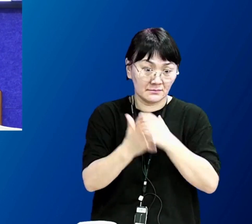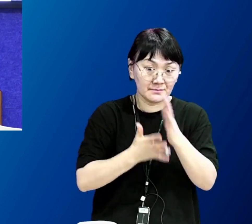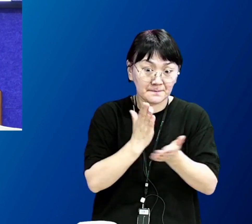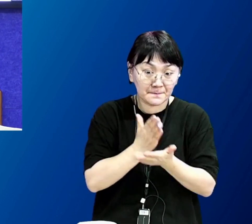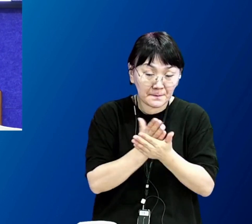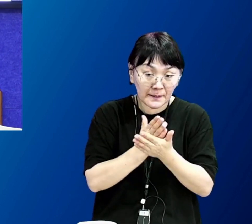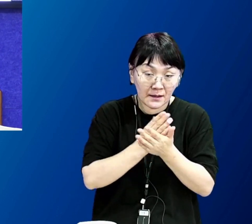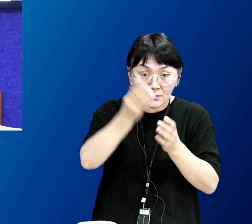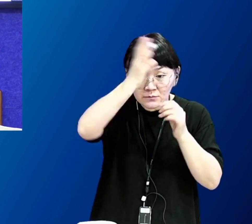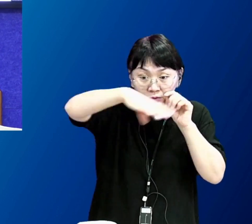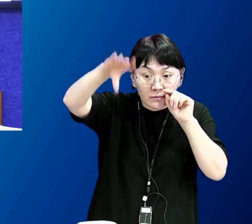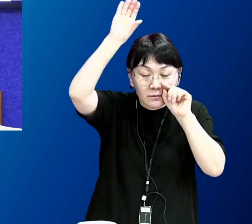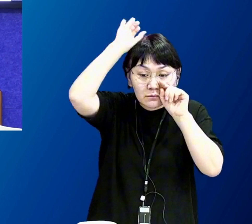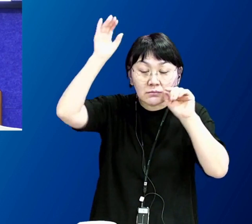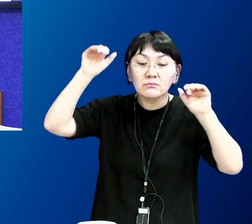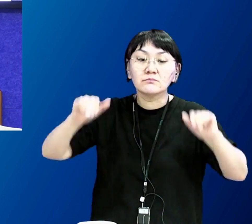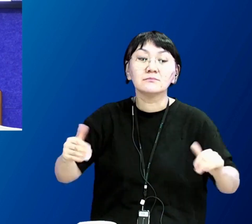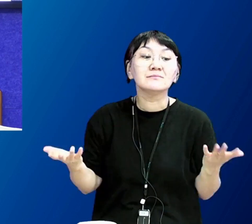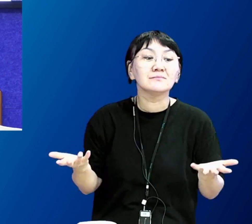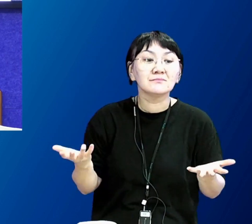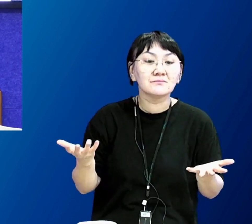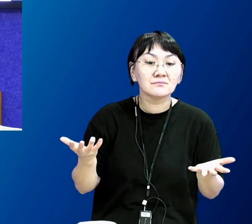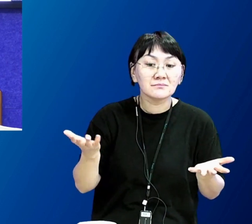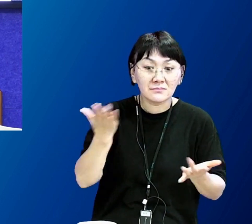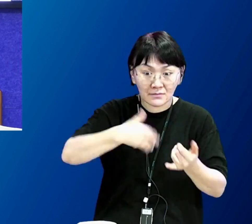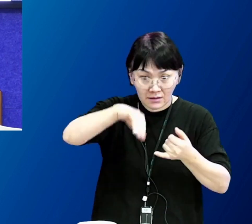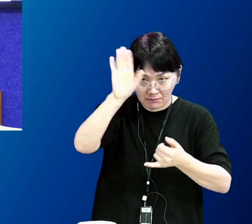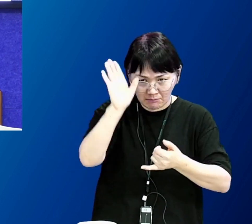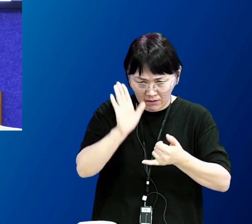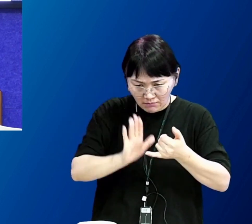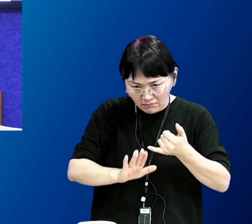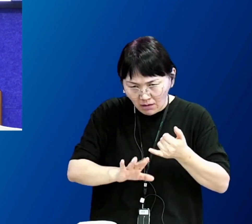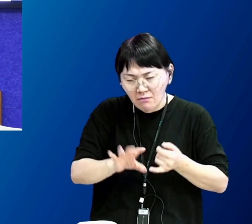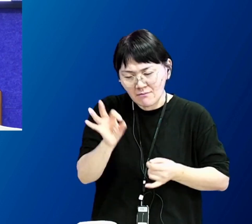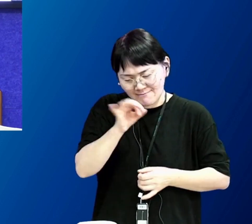хан эцэст нь тэрээр гимшээг.